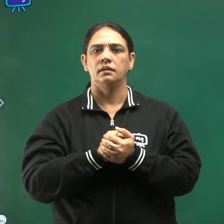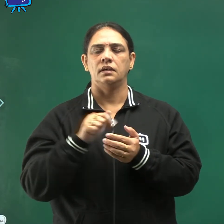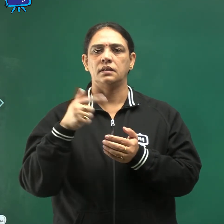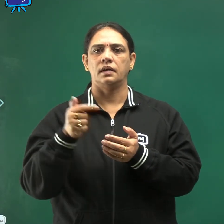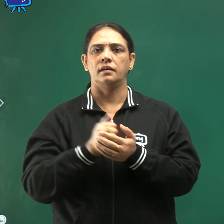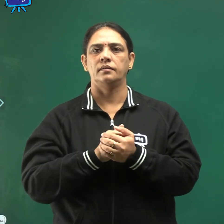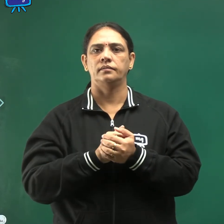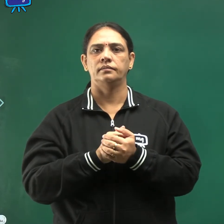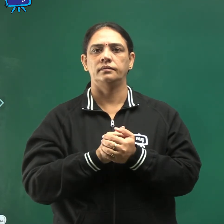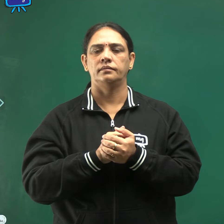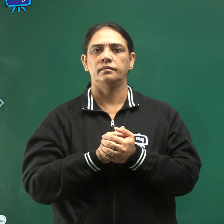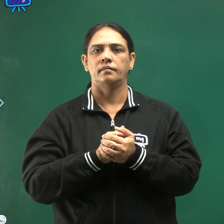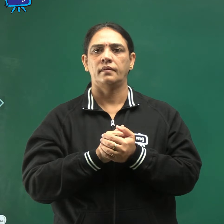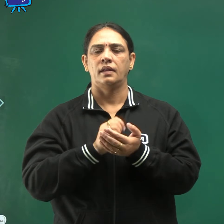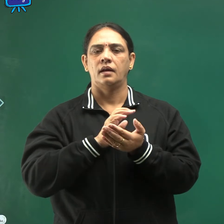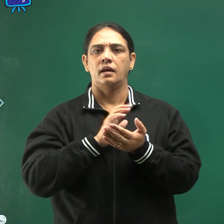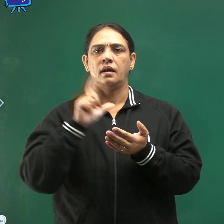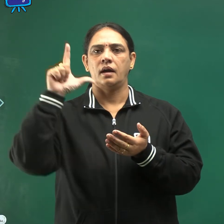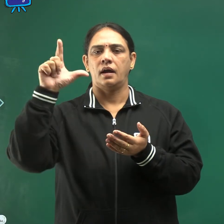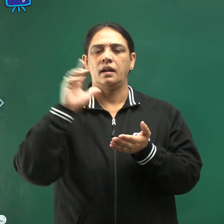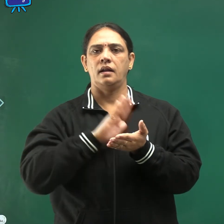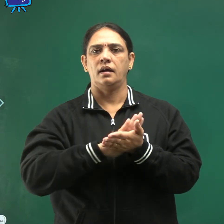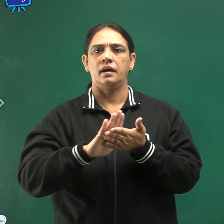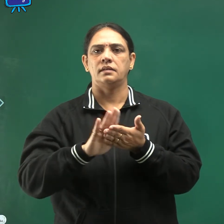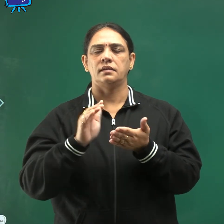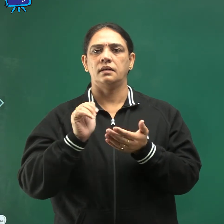अतः LHS